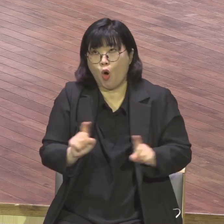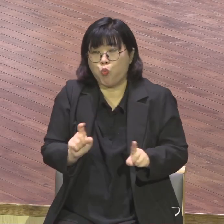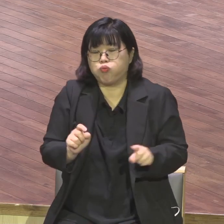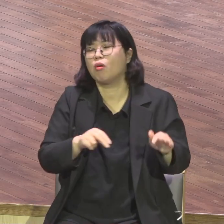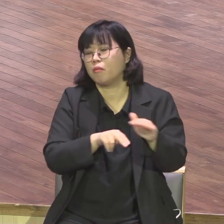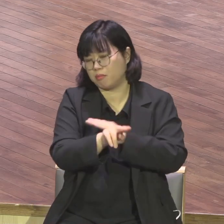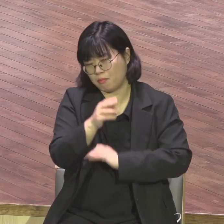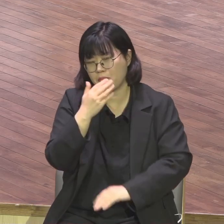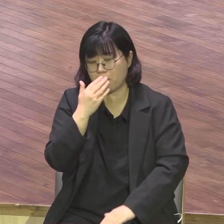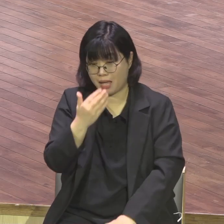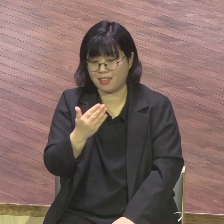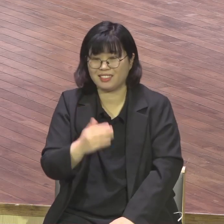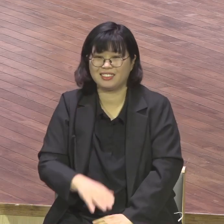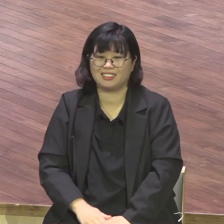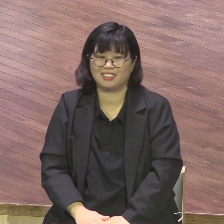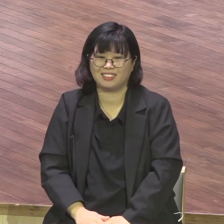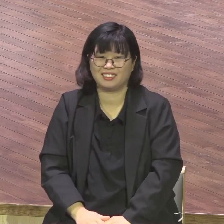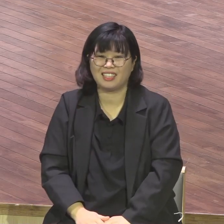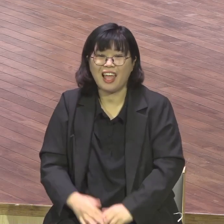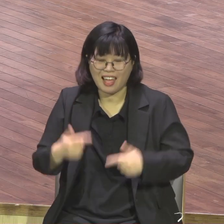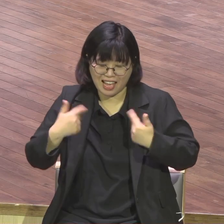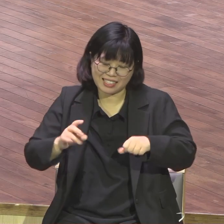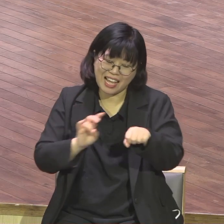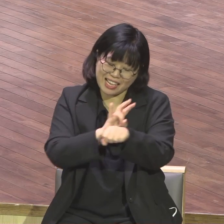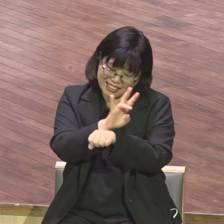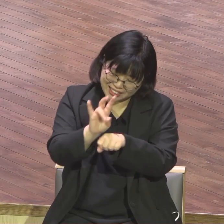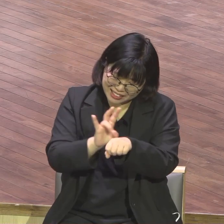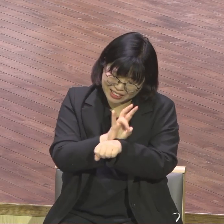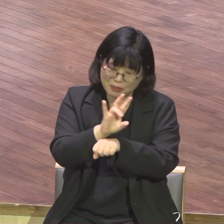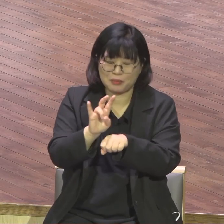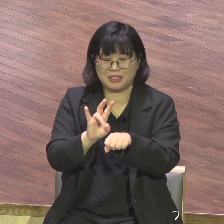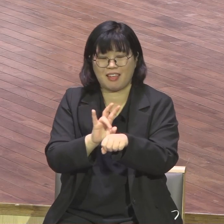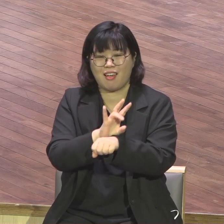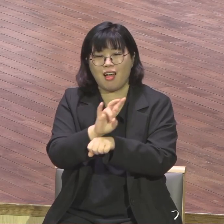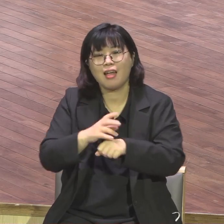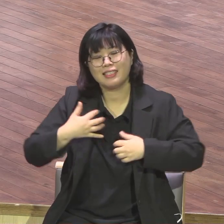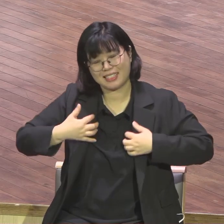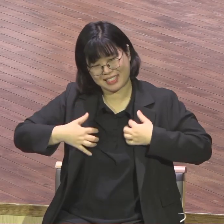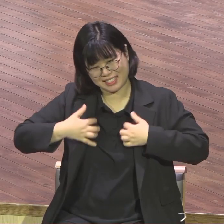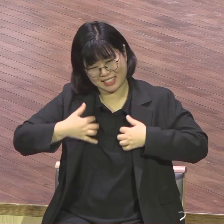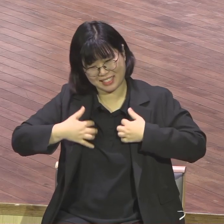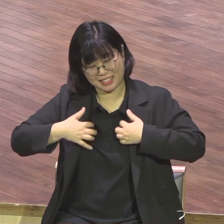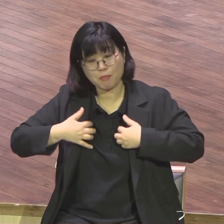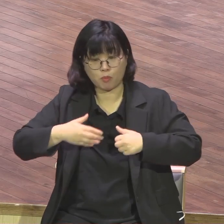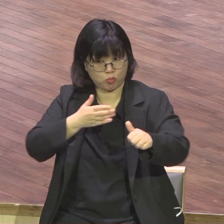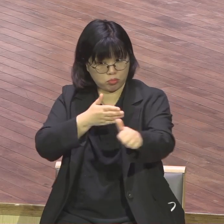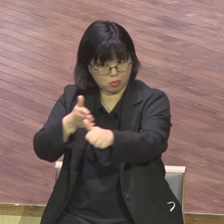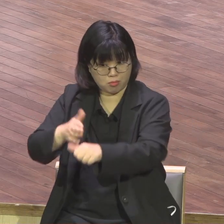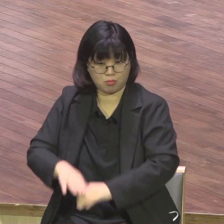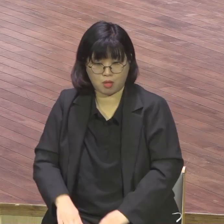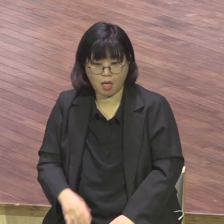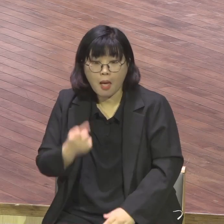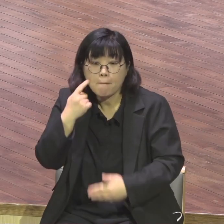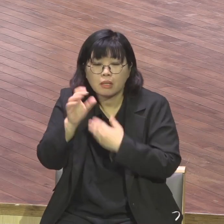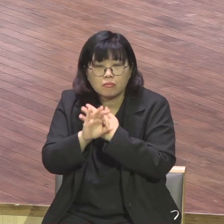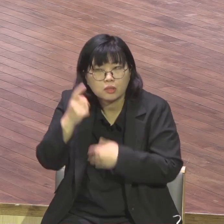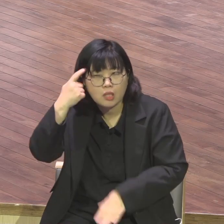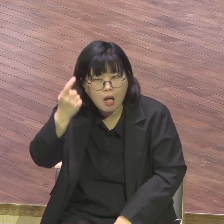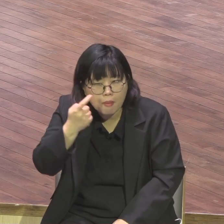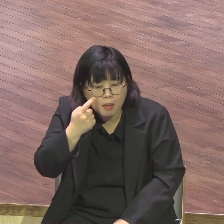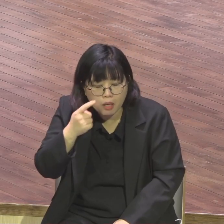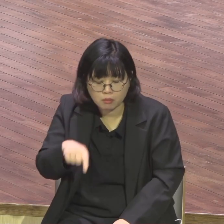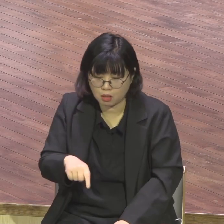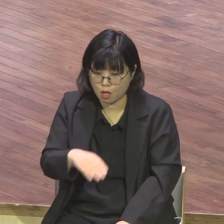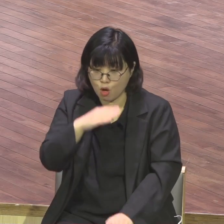24 감사하고 기쁘게 사시기 바랍니다. 누가 여름을 잡습니까? 여름 북한 태어났으면 새끼 밥을 제대로